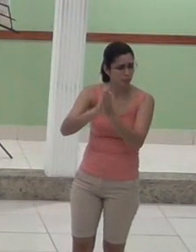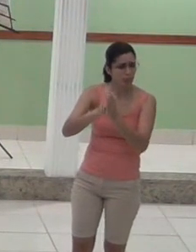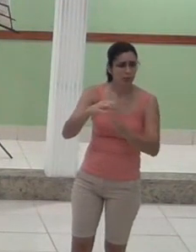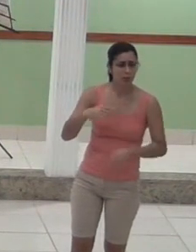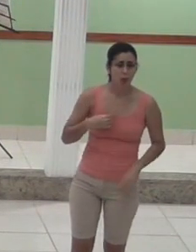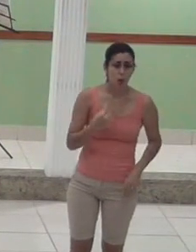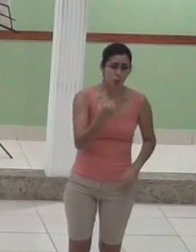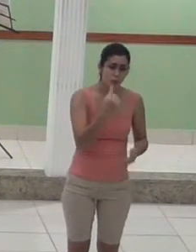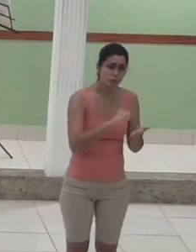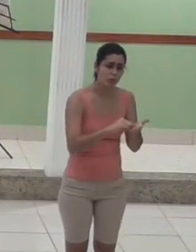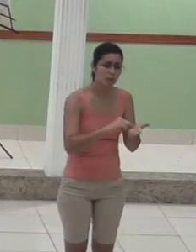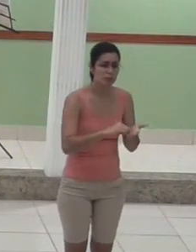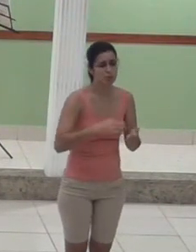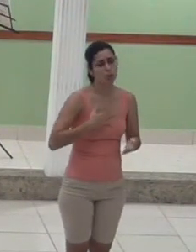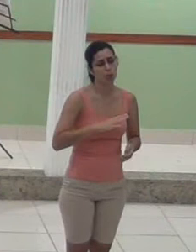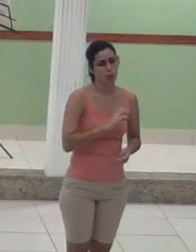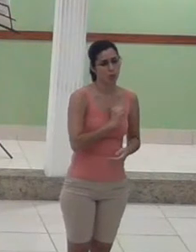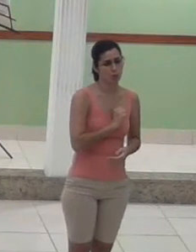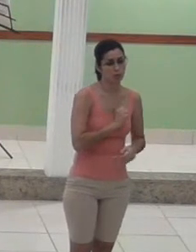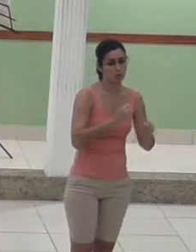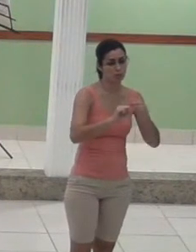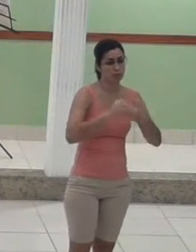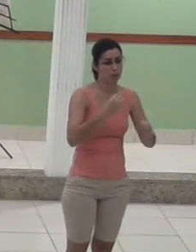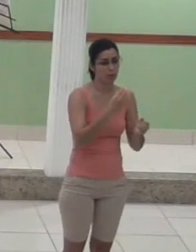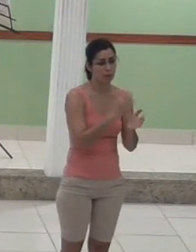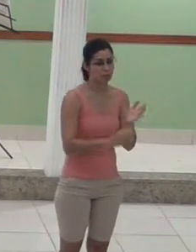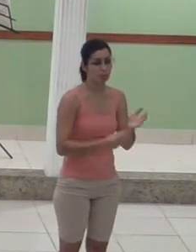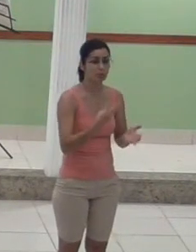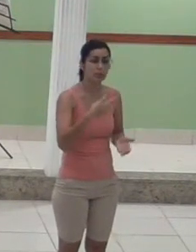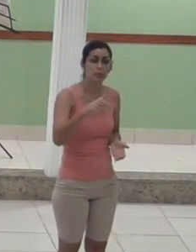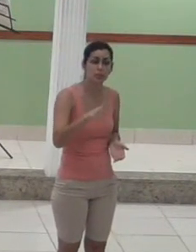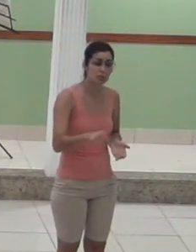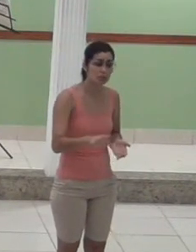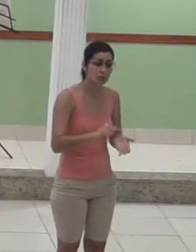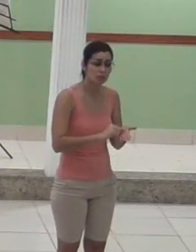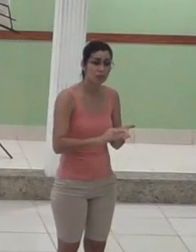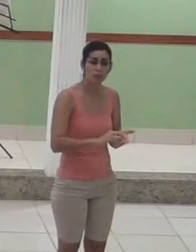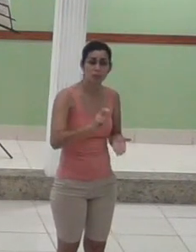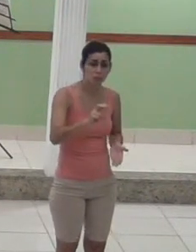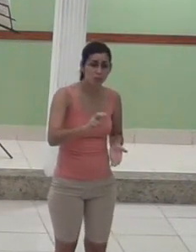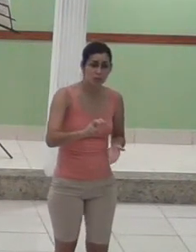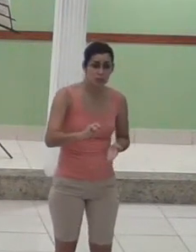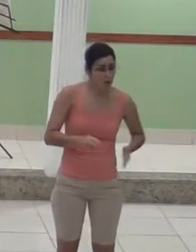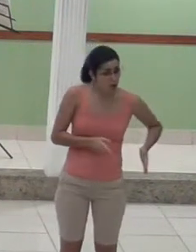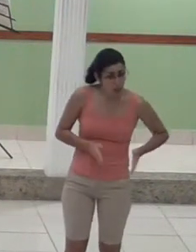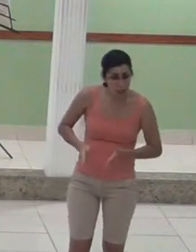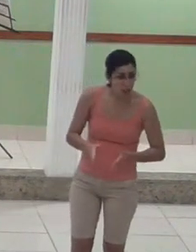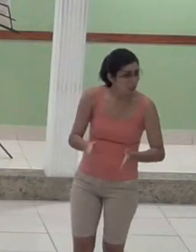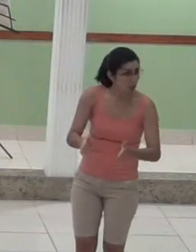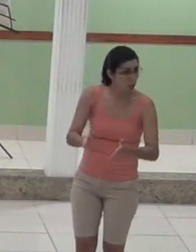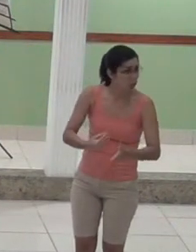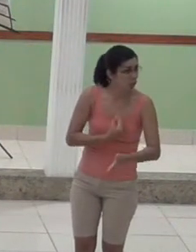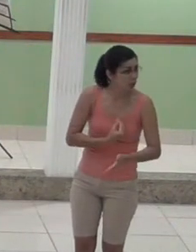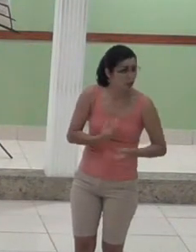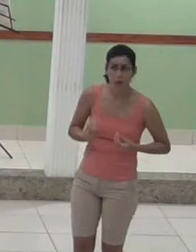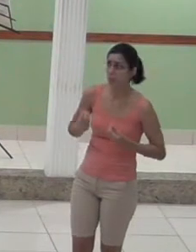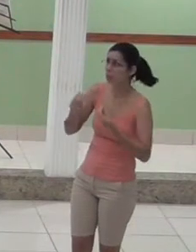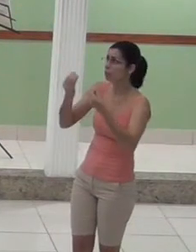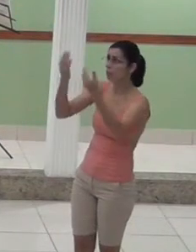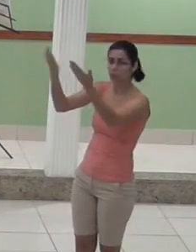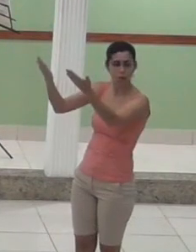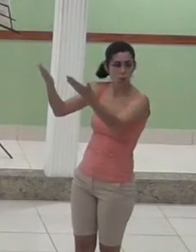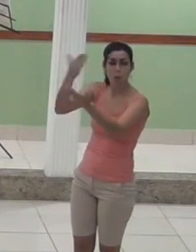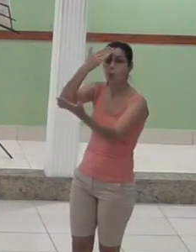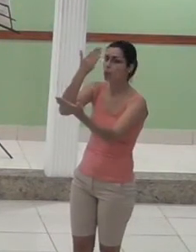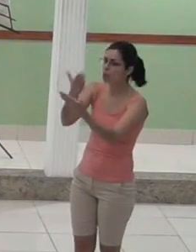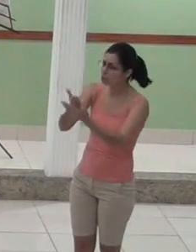na minha mente, é o Salmo 37:5. Entrega teu caminho ao Senhor, confia nele e o